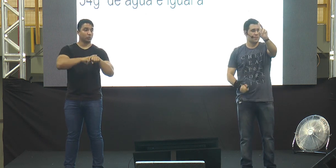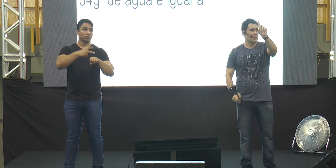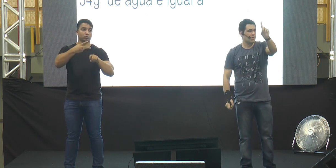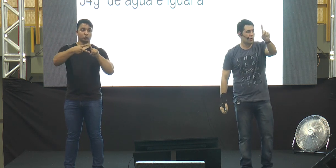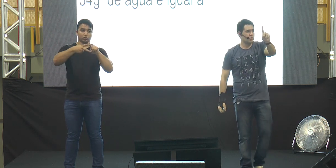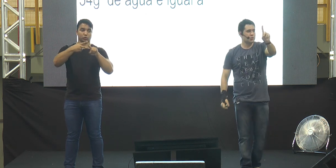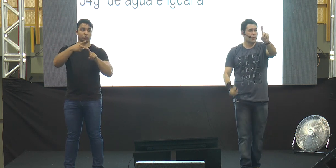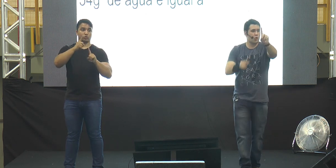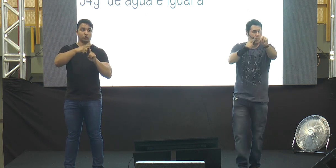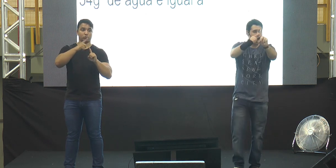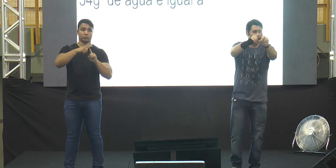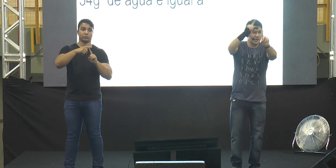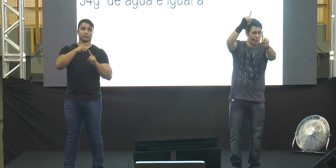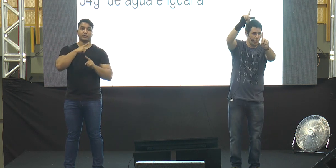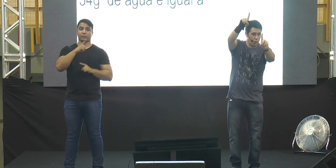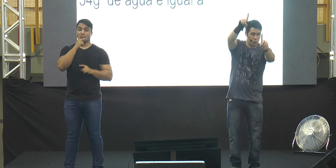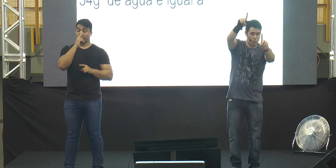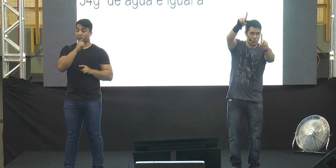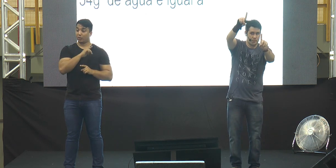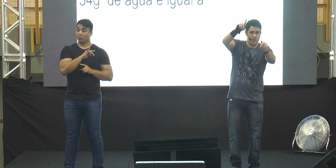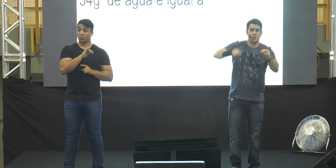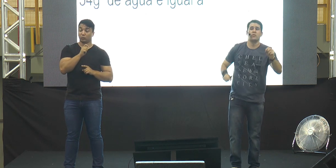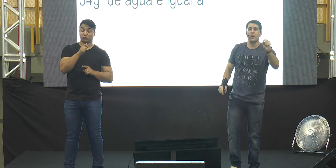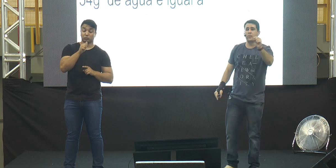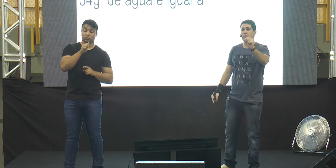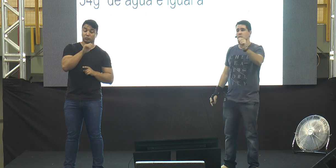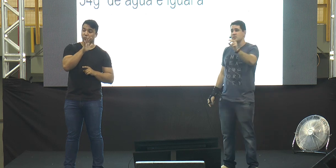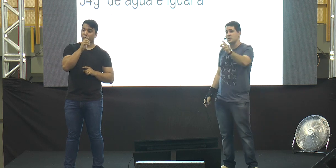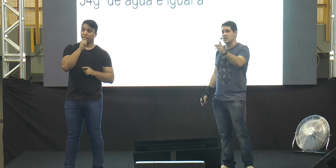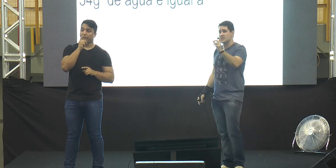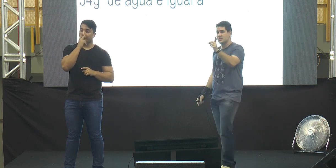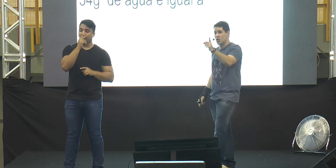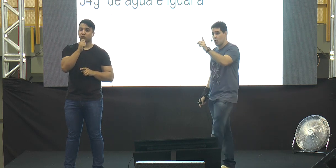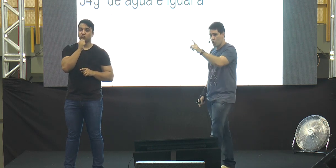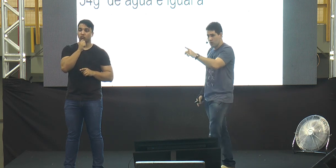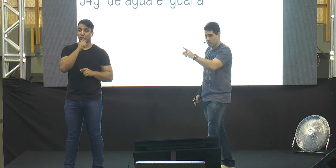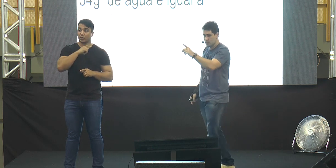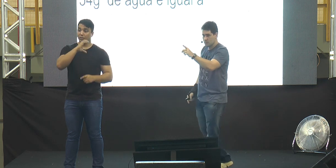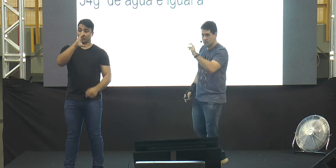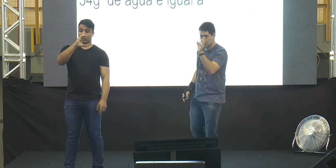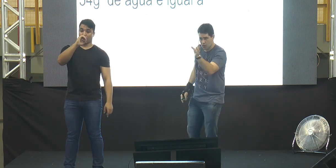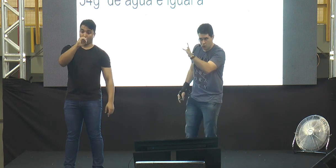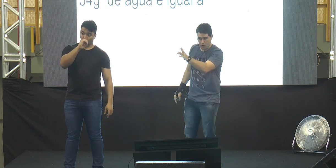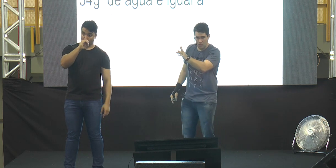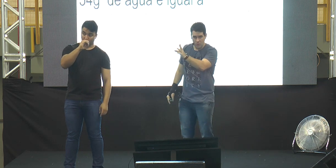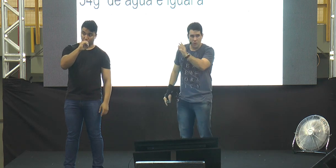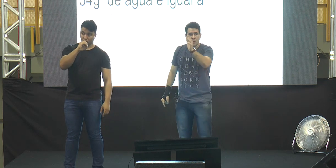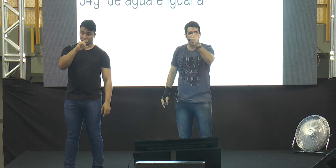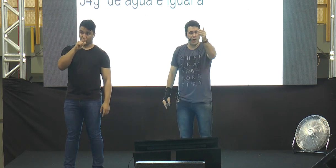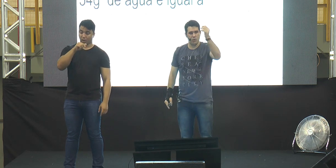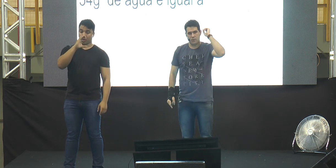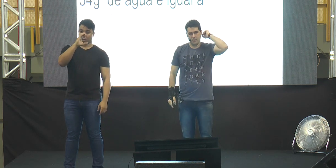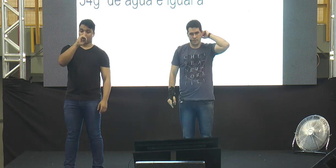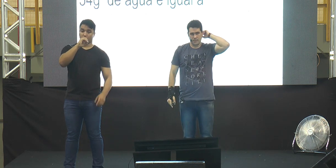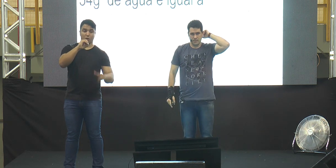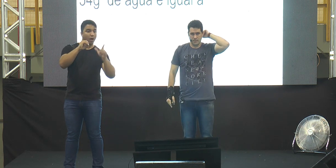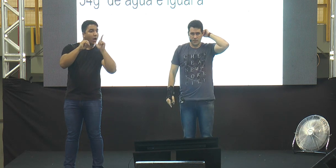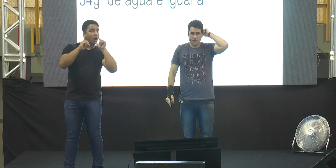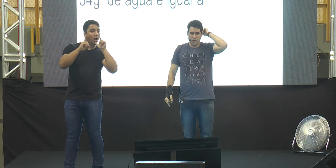tipos. Combustão incompleta 1. Tu vai produzir CO e